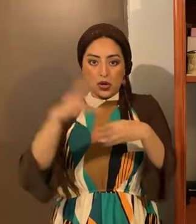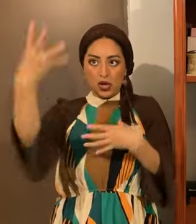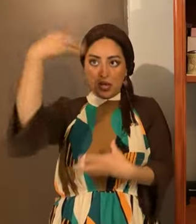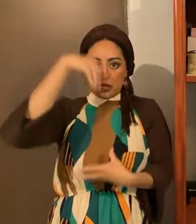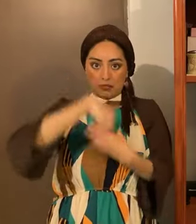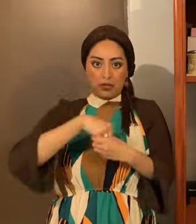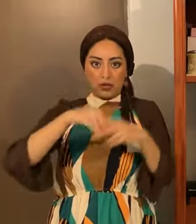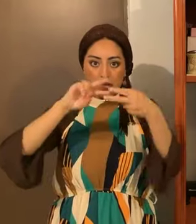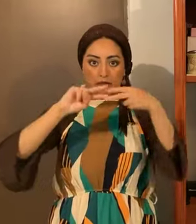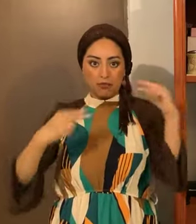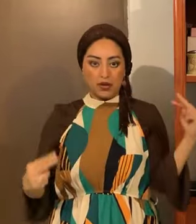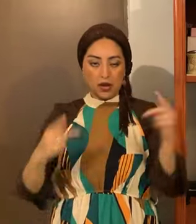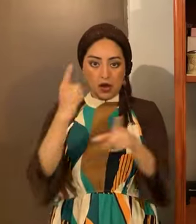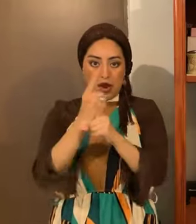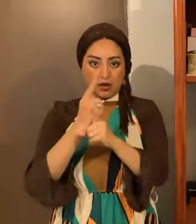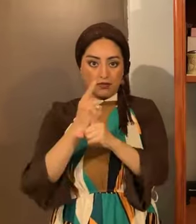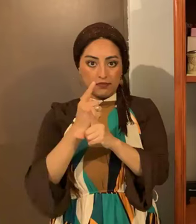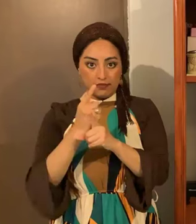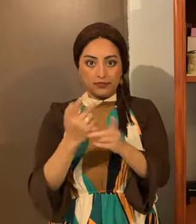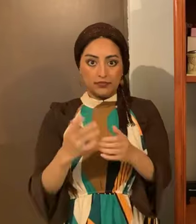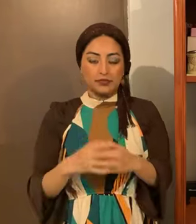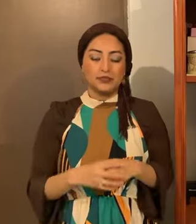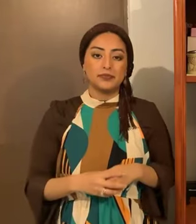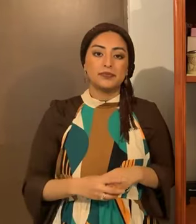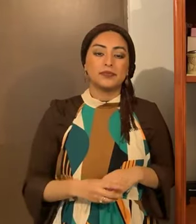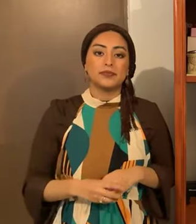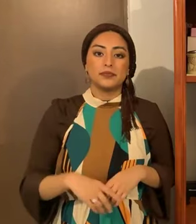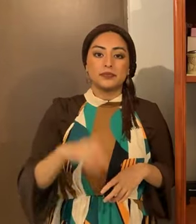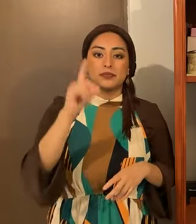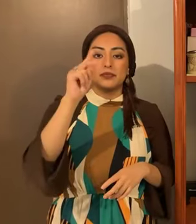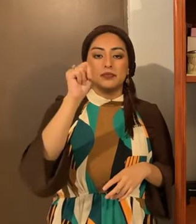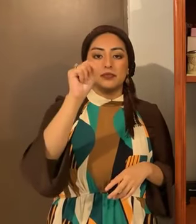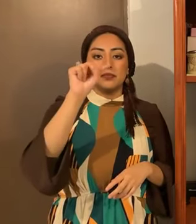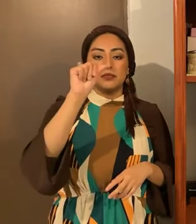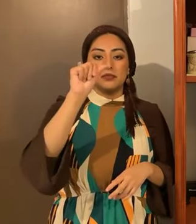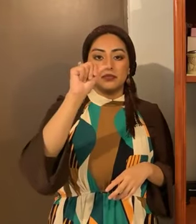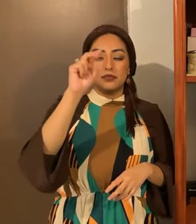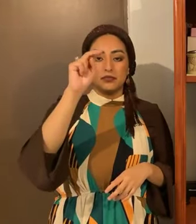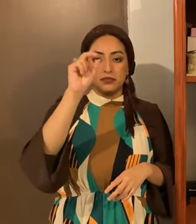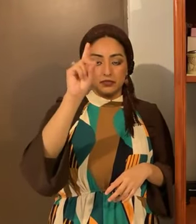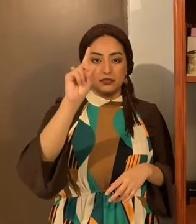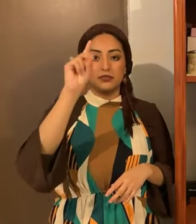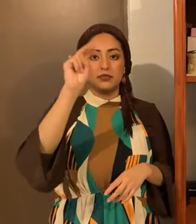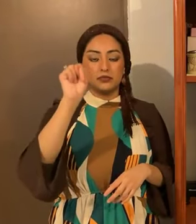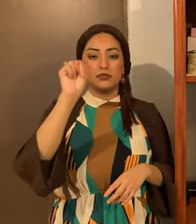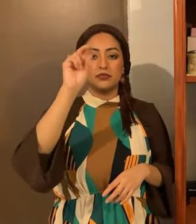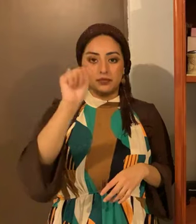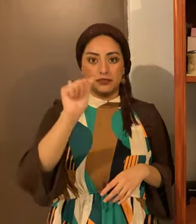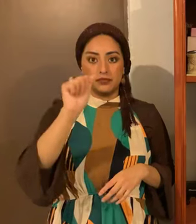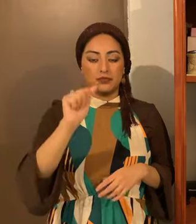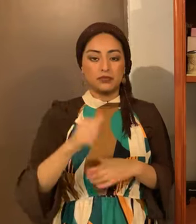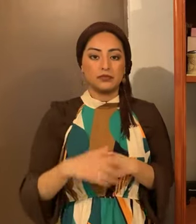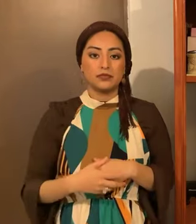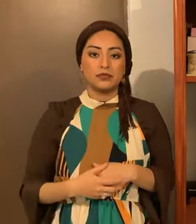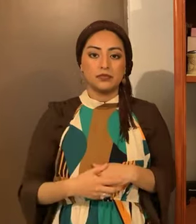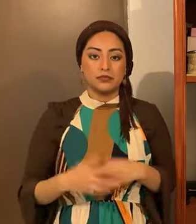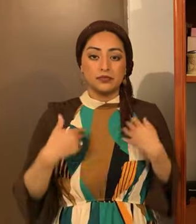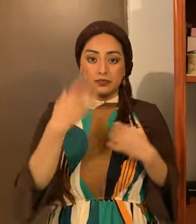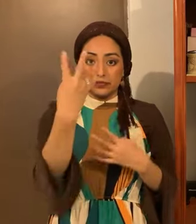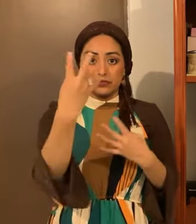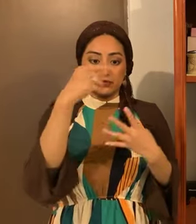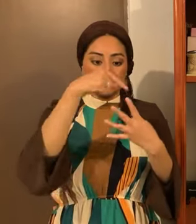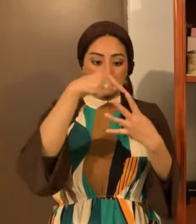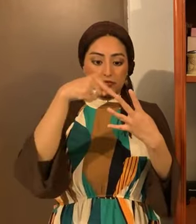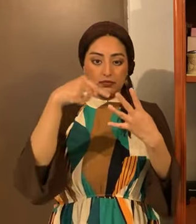así nos diseñó desde el principio, con ADN, con 4 elementos, o 4 componentes, mejor dicho, que